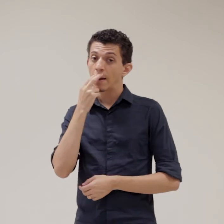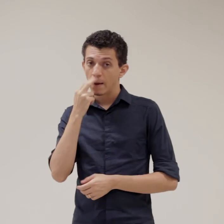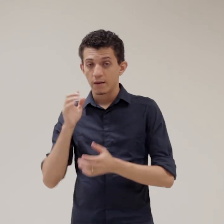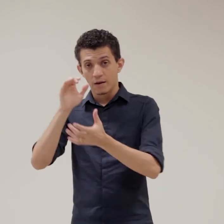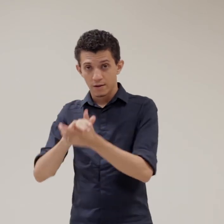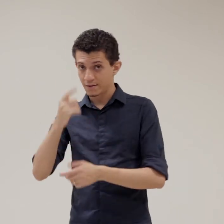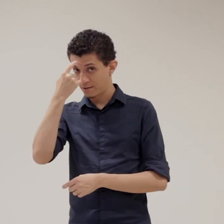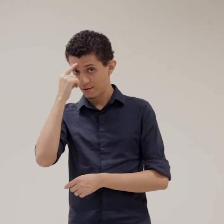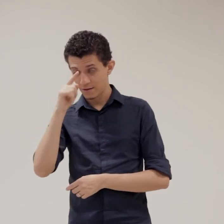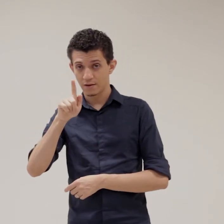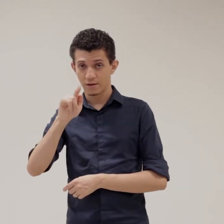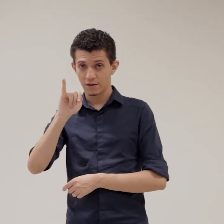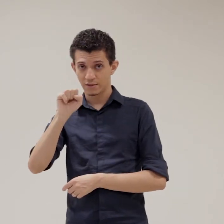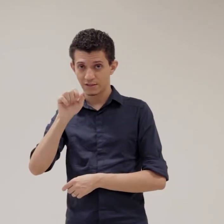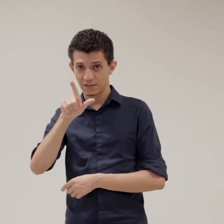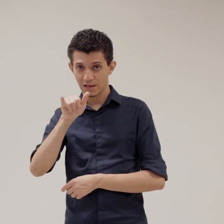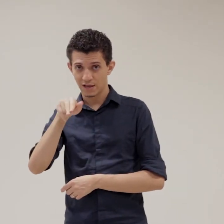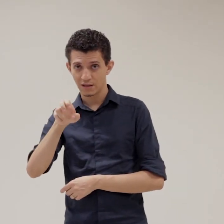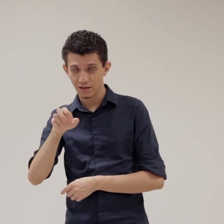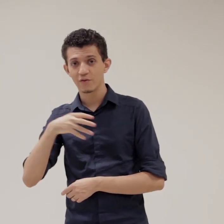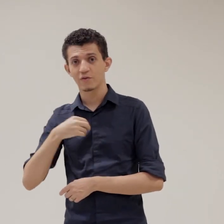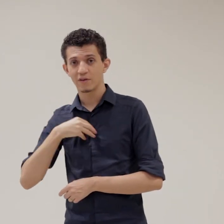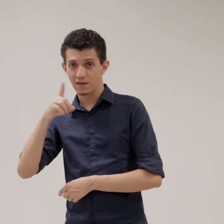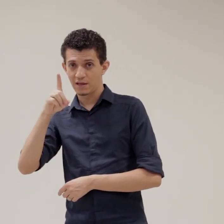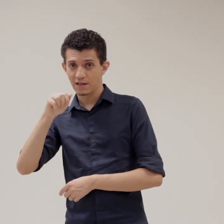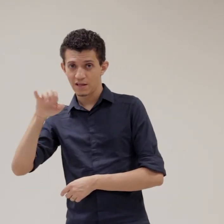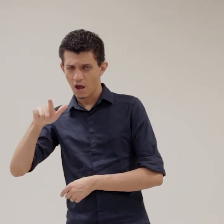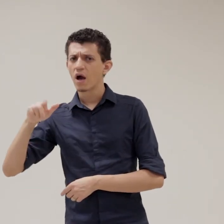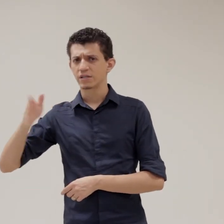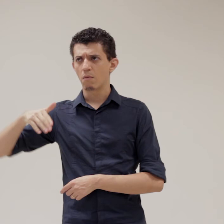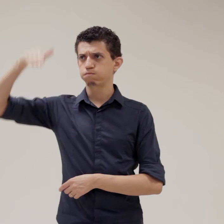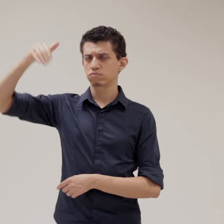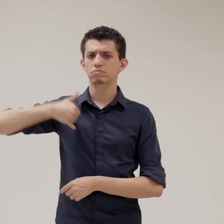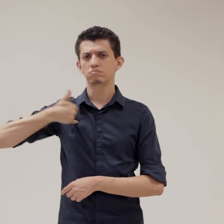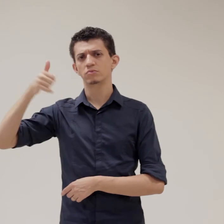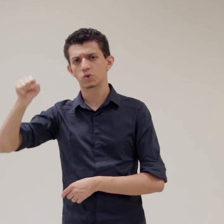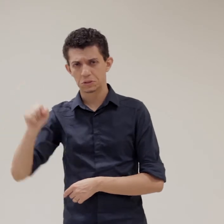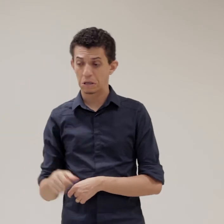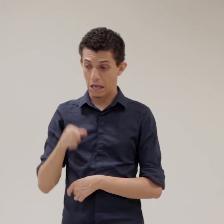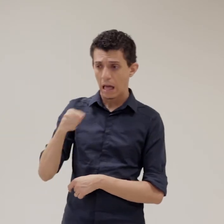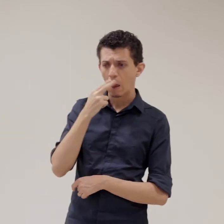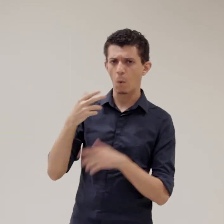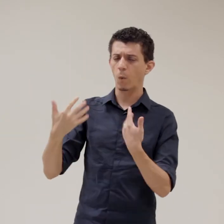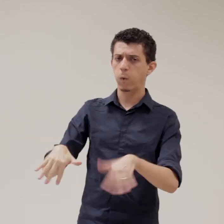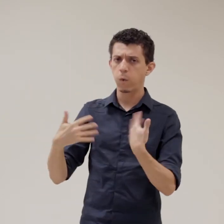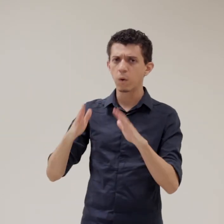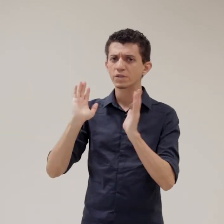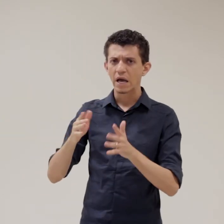a oportunidade de fazer uma viagem missionária em que ministrei por 12 dias em diversas igrejas evangélicas com trabalhos